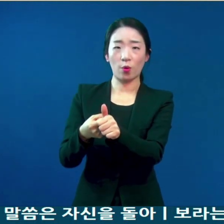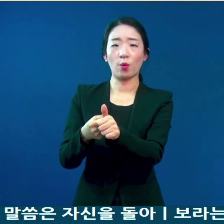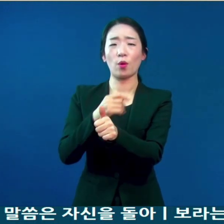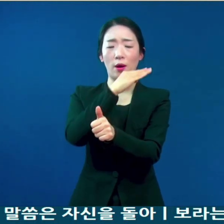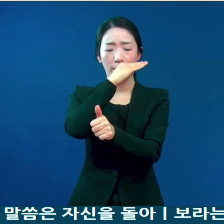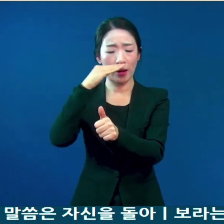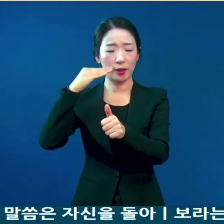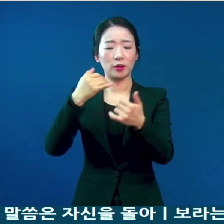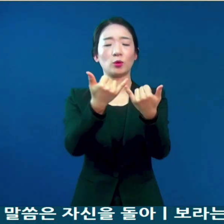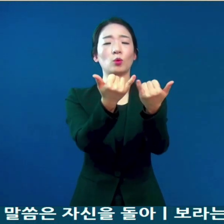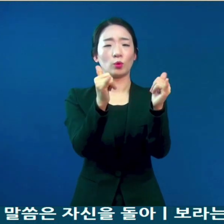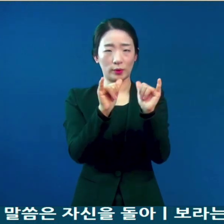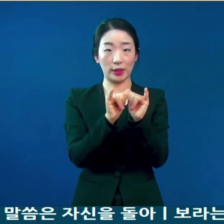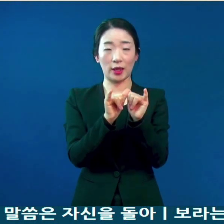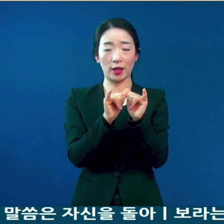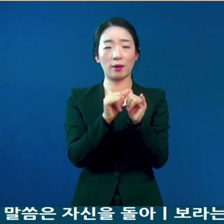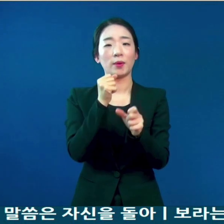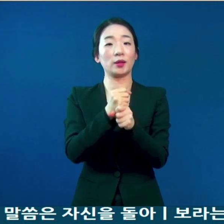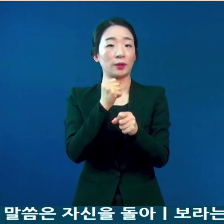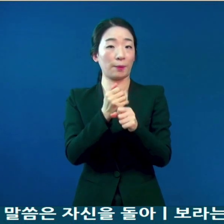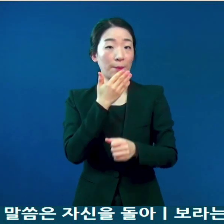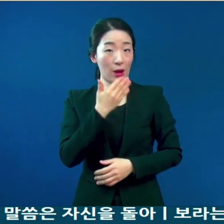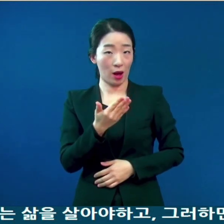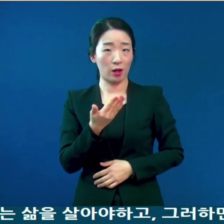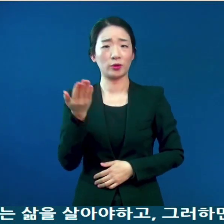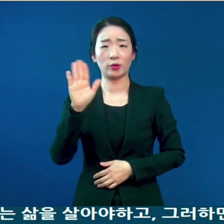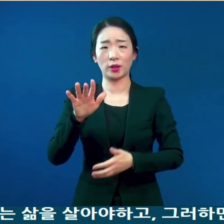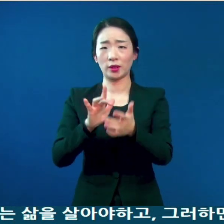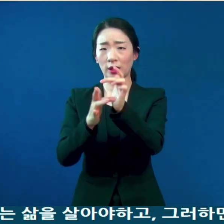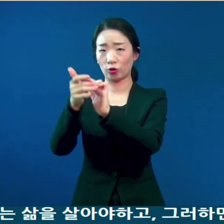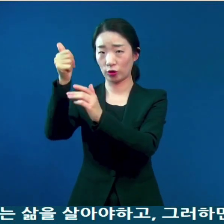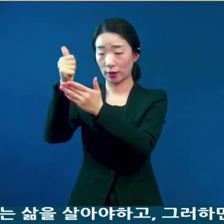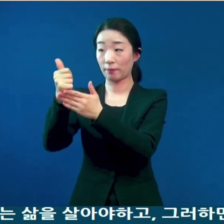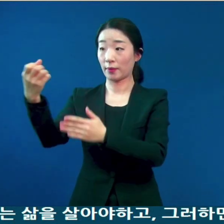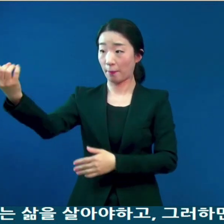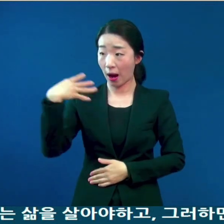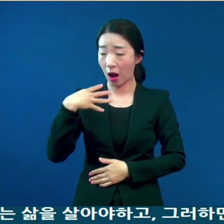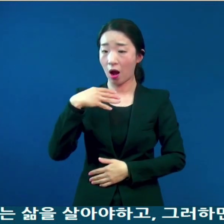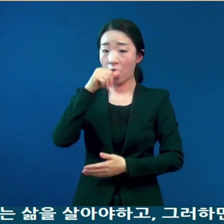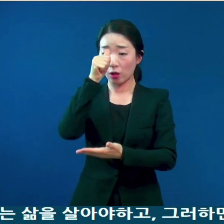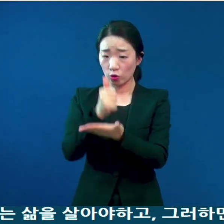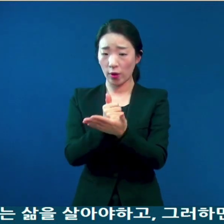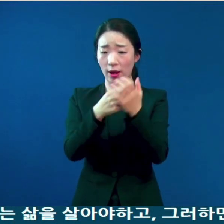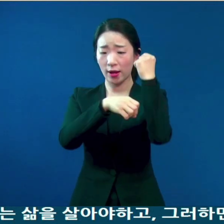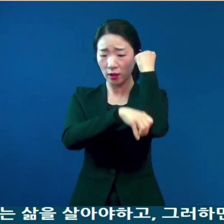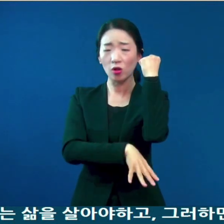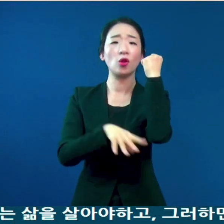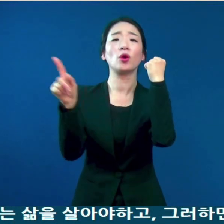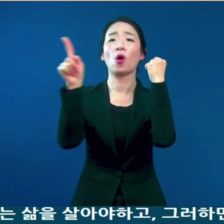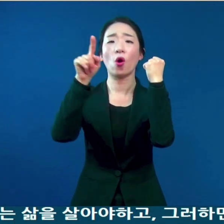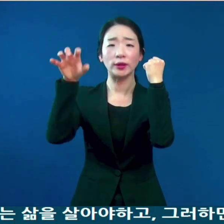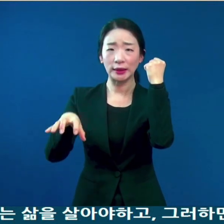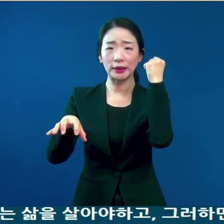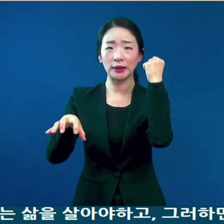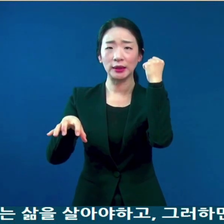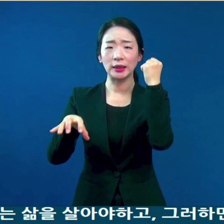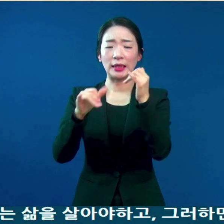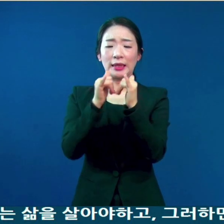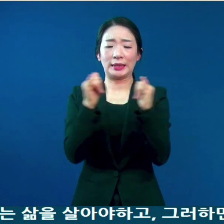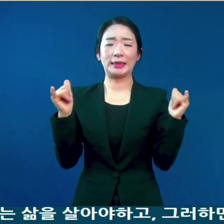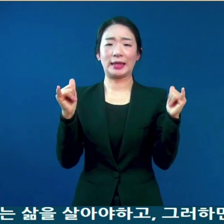수 있다고 생각했습니다. 그러나 예수님의 방법은 죄의 근원이 어디 있느냐를 묻는 겁니다. 바로